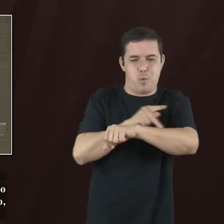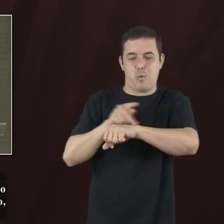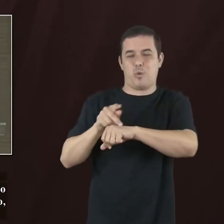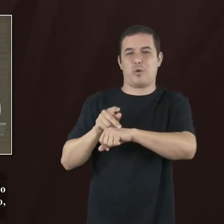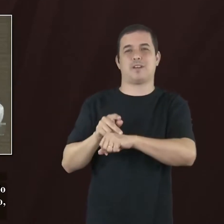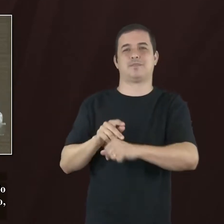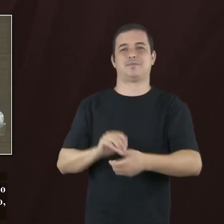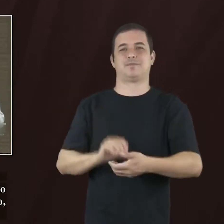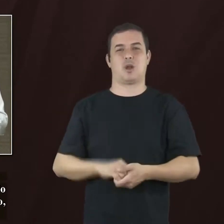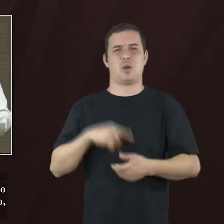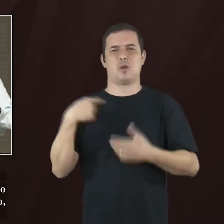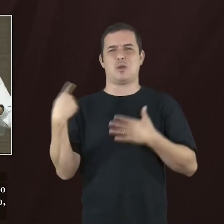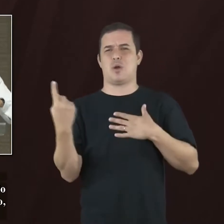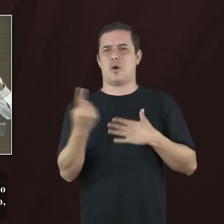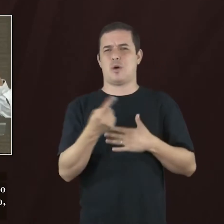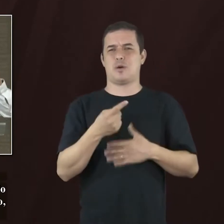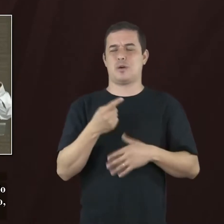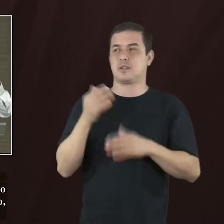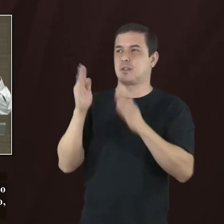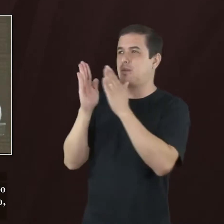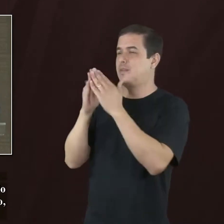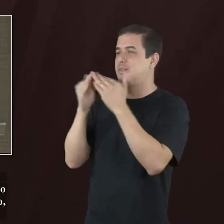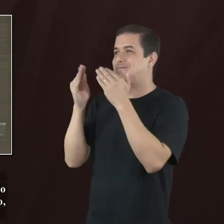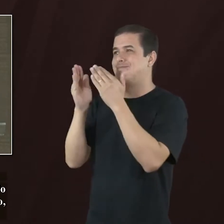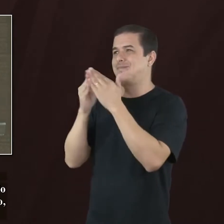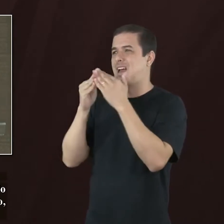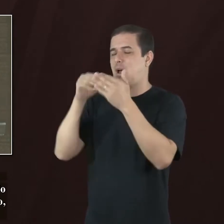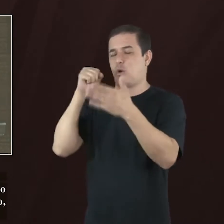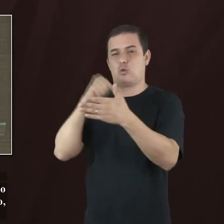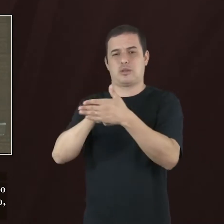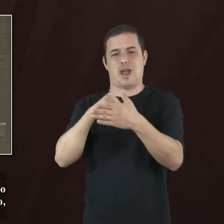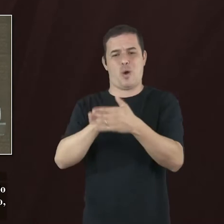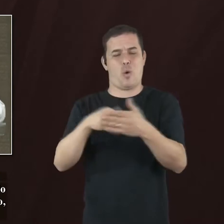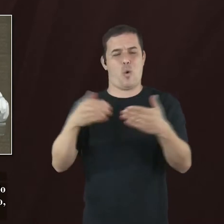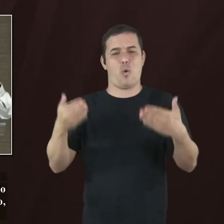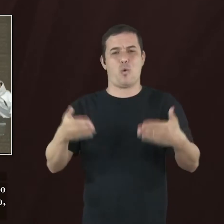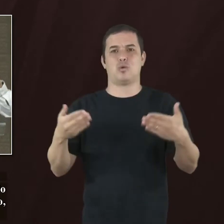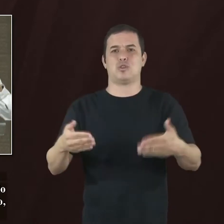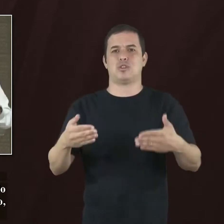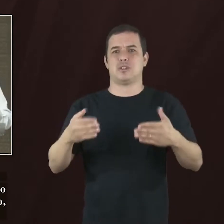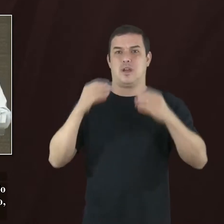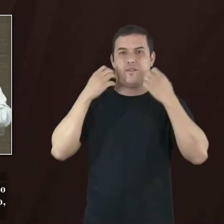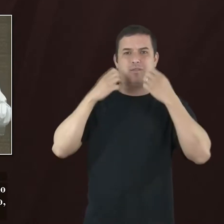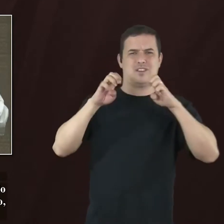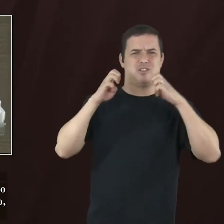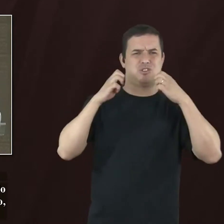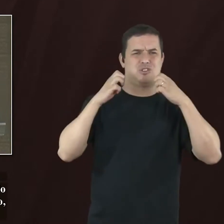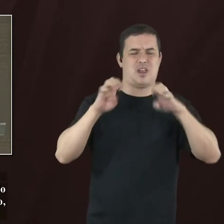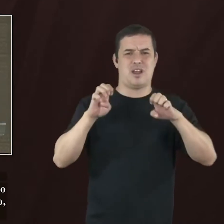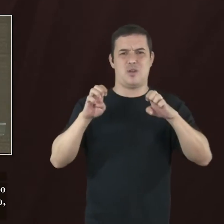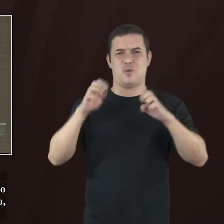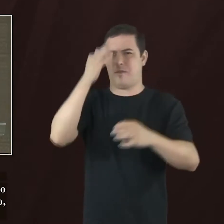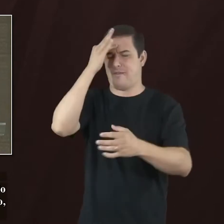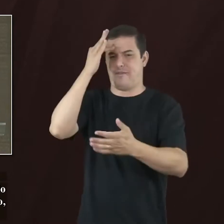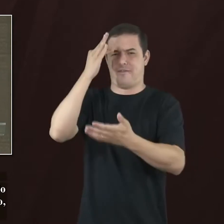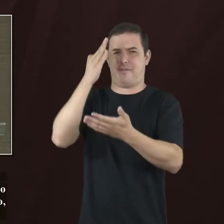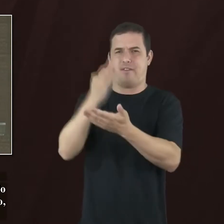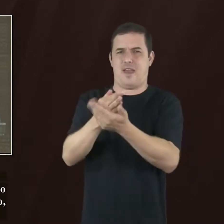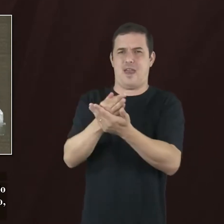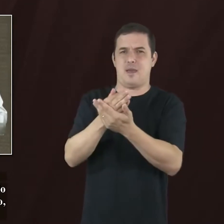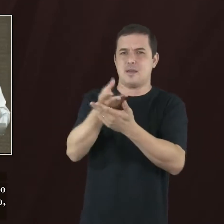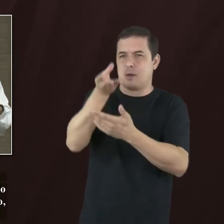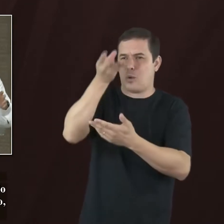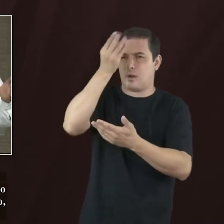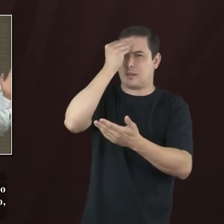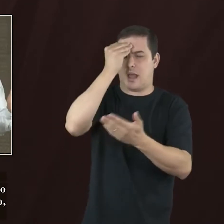estão buscando combater o bom combate, correndo a carreira, guardando a fé, vocês